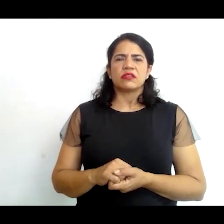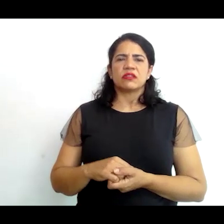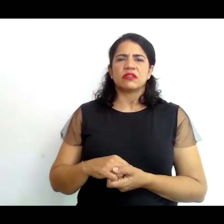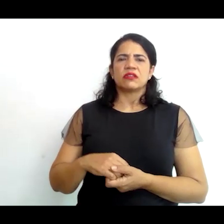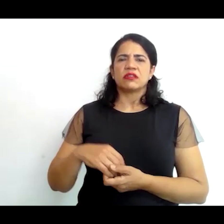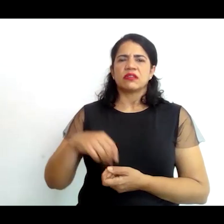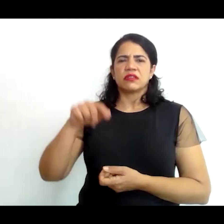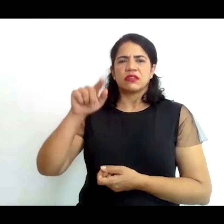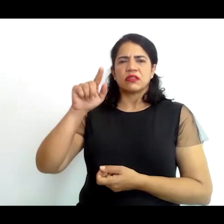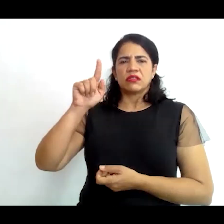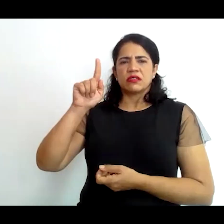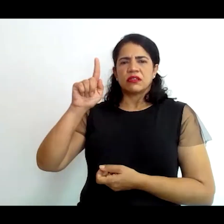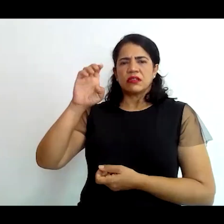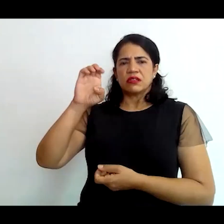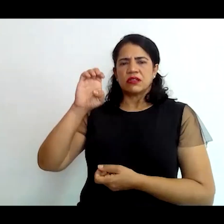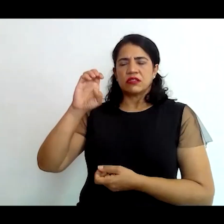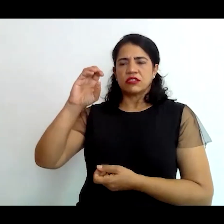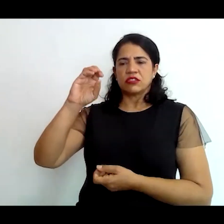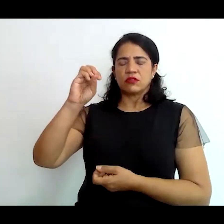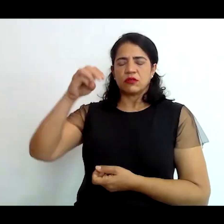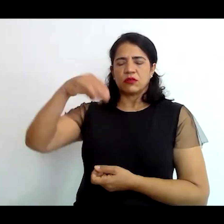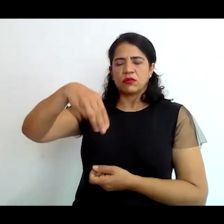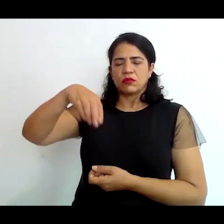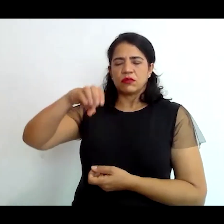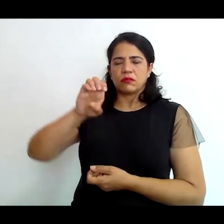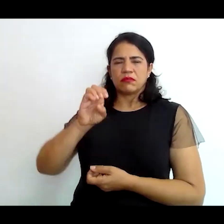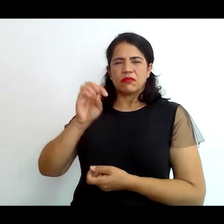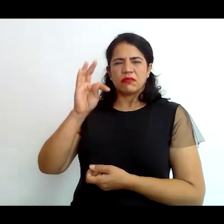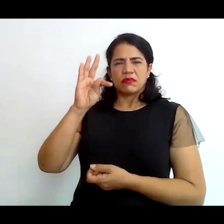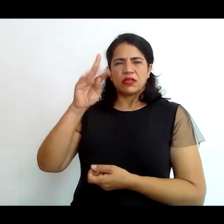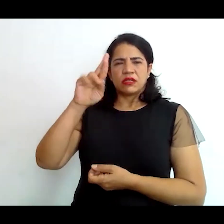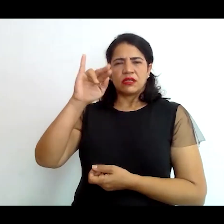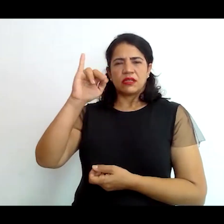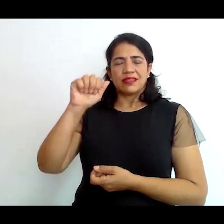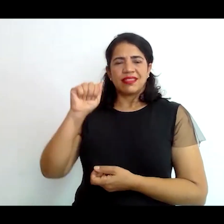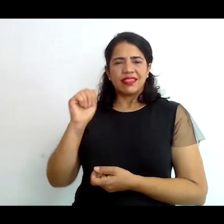coisa da geometria descritiva? Vocês jovens, né?